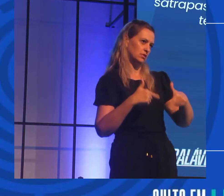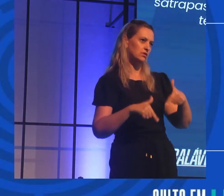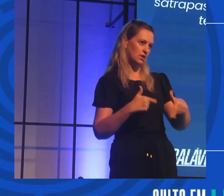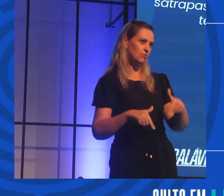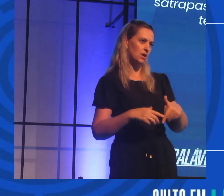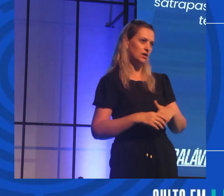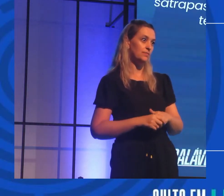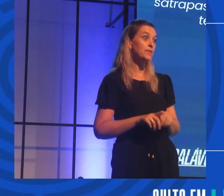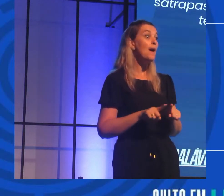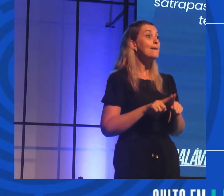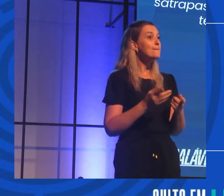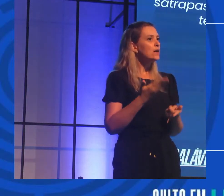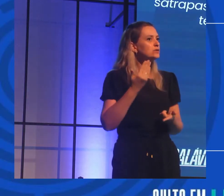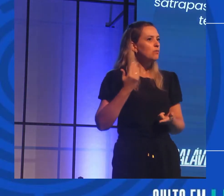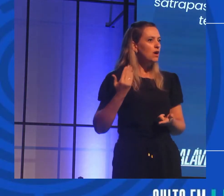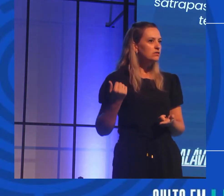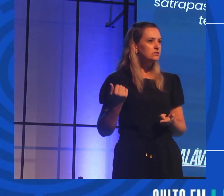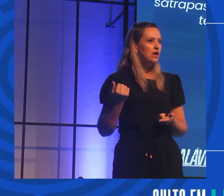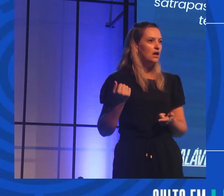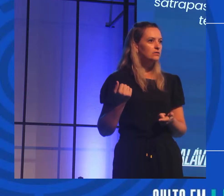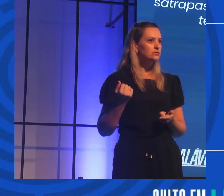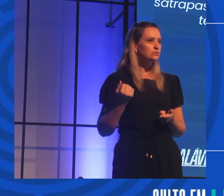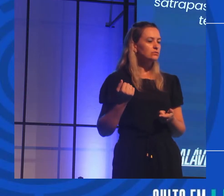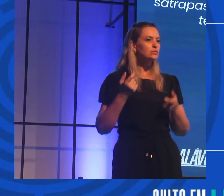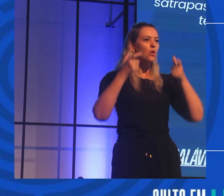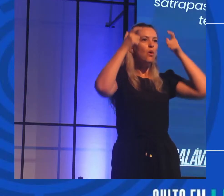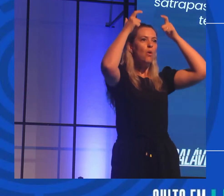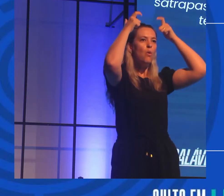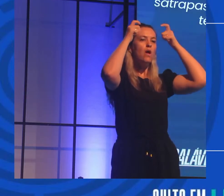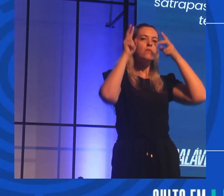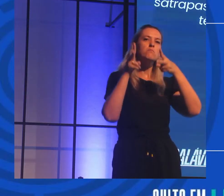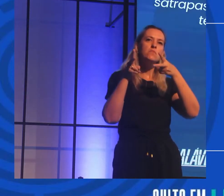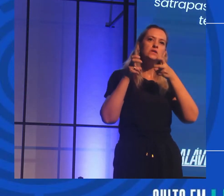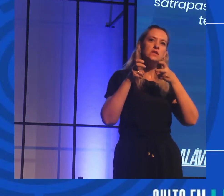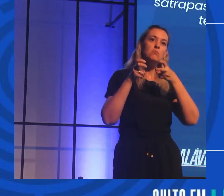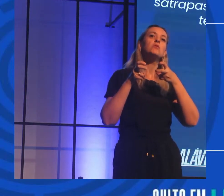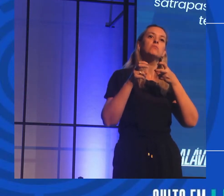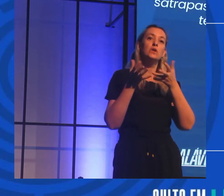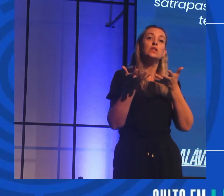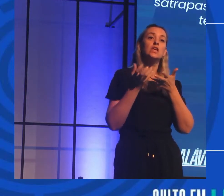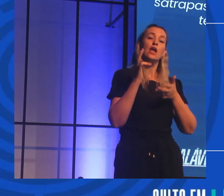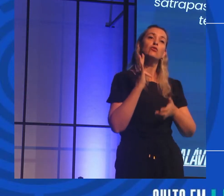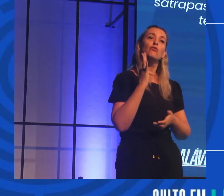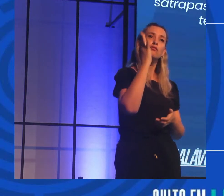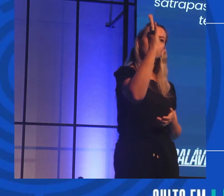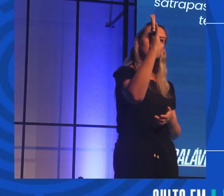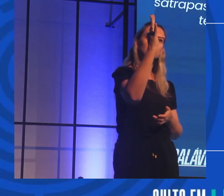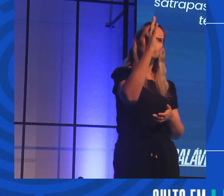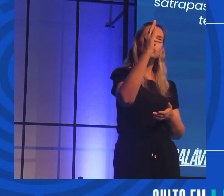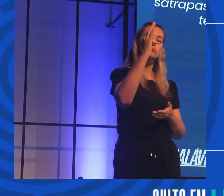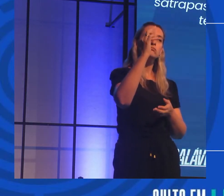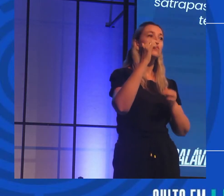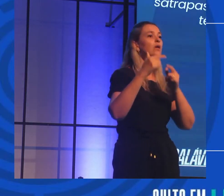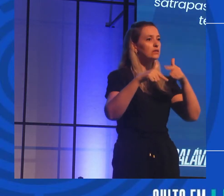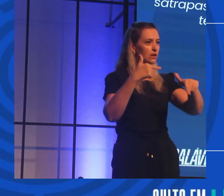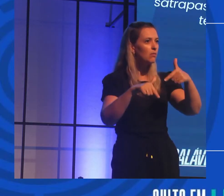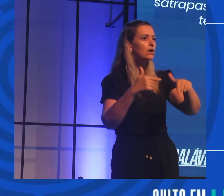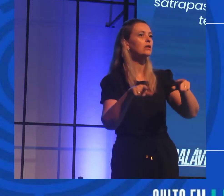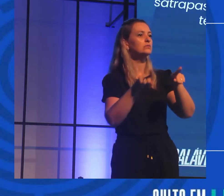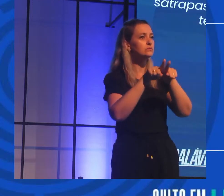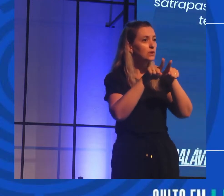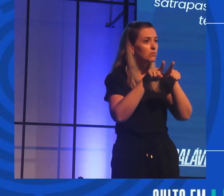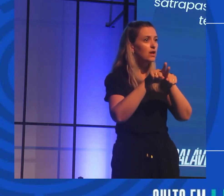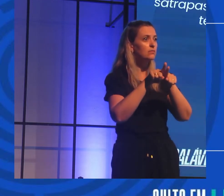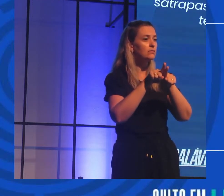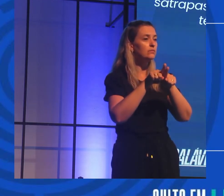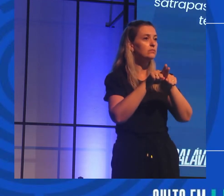suas grandes qualidades, que o rei planejava tê-lo à frente do governo de todo o império. Por que